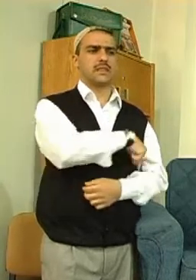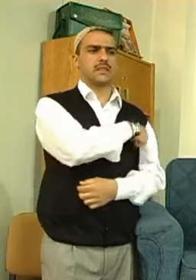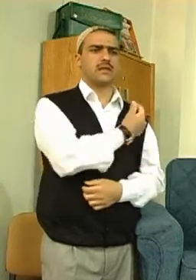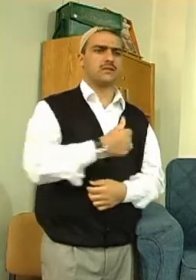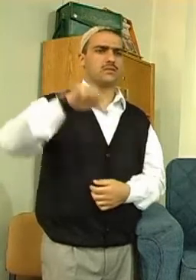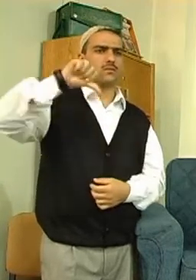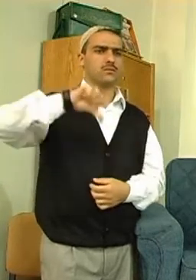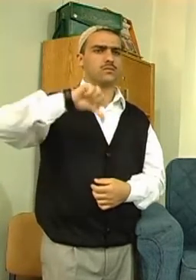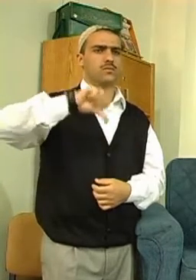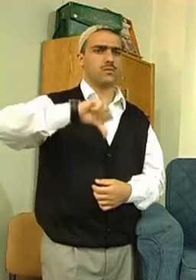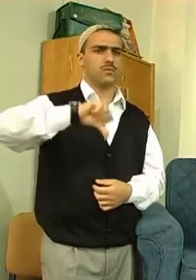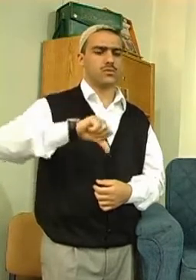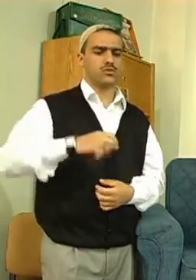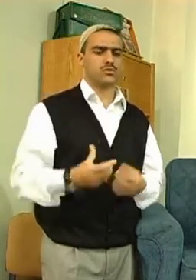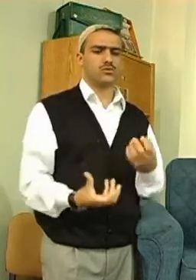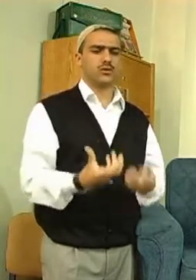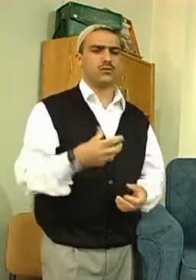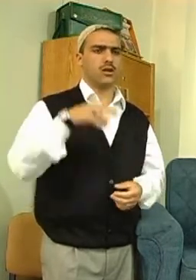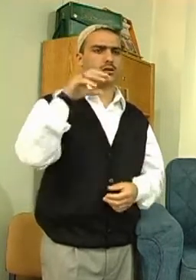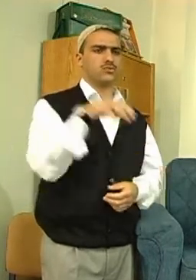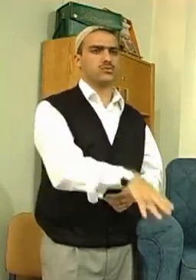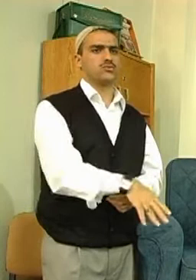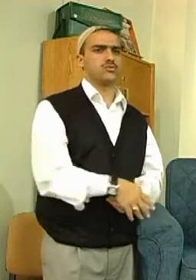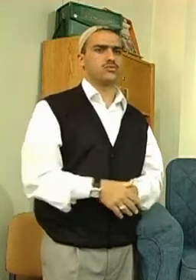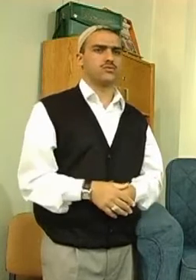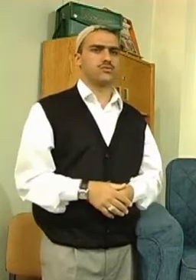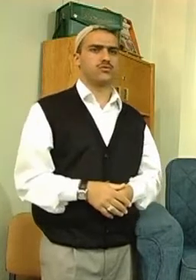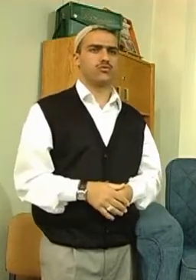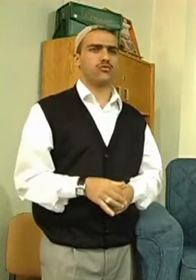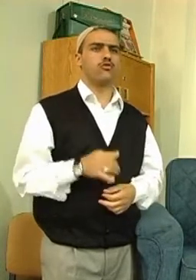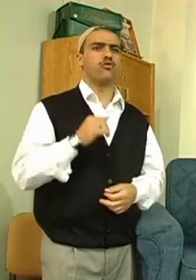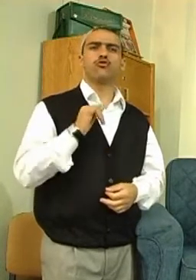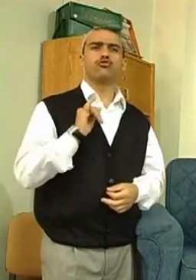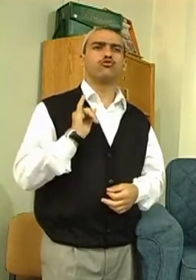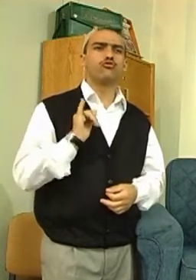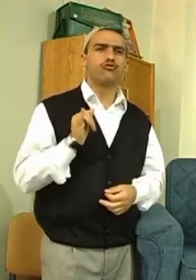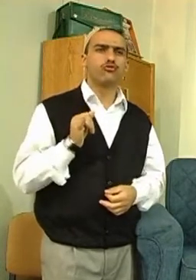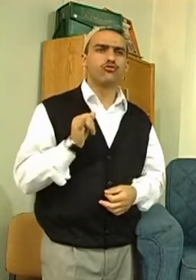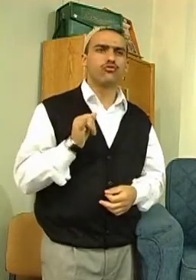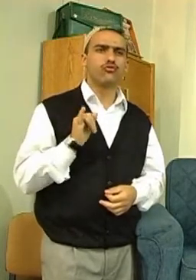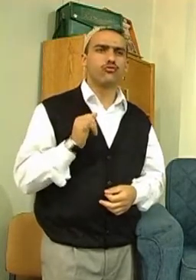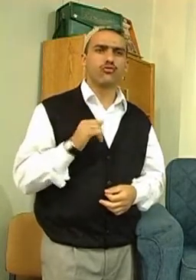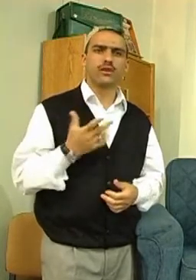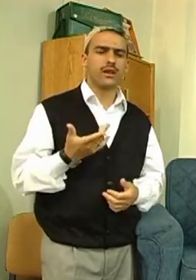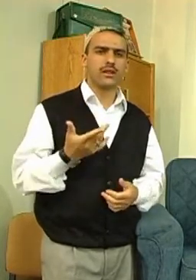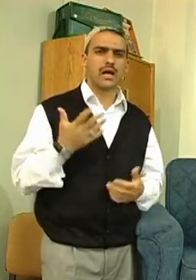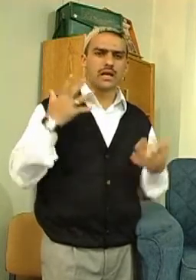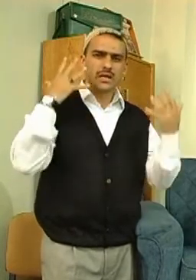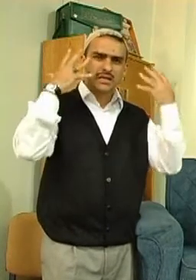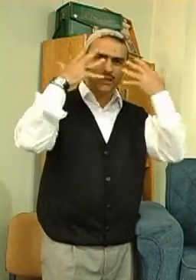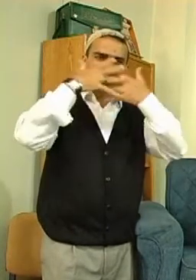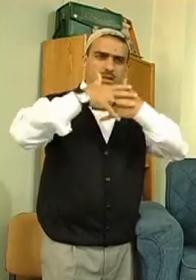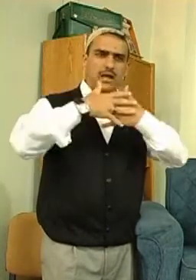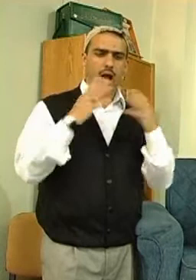olacak bir vaziyete girer. Evet, küfür de karanlığa benzetti tabii. Zulmeti küfür. Küfür örtmek demek, kelime manası örtmek.